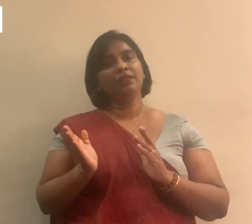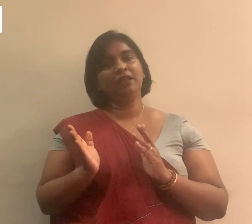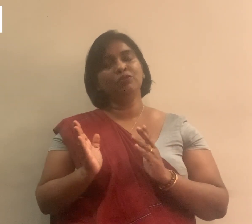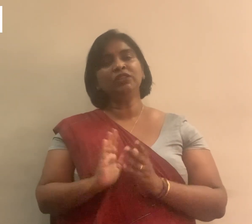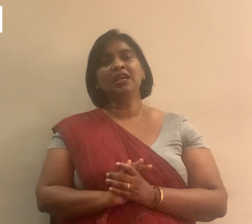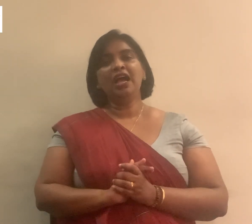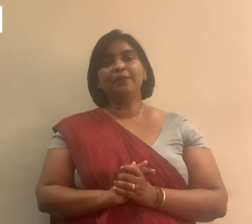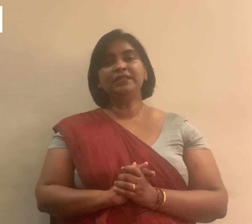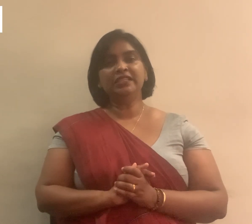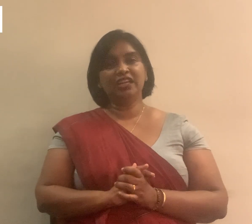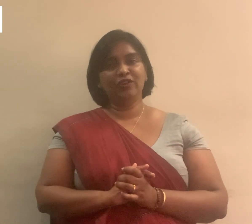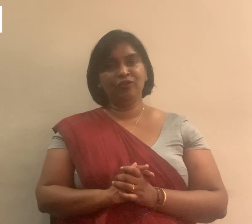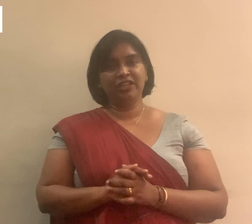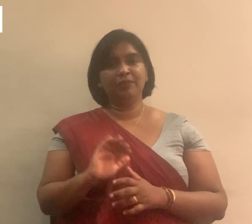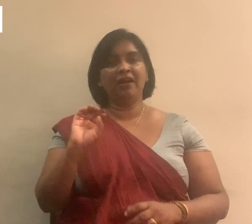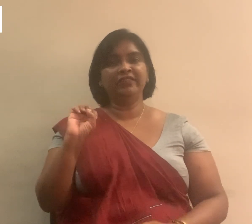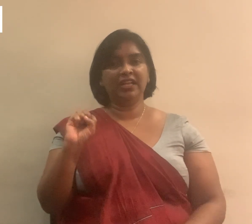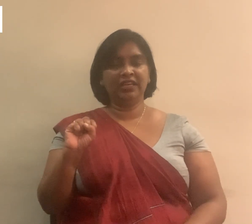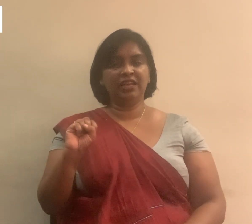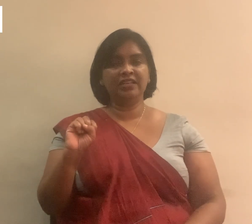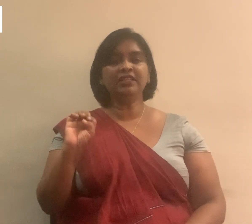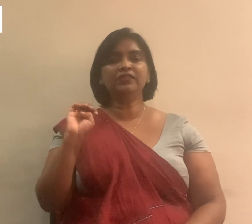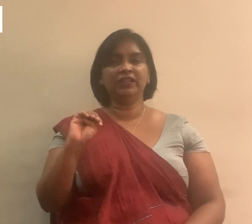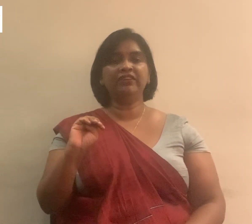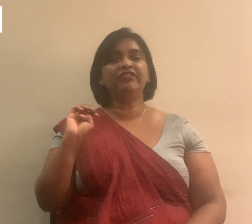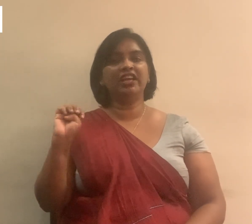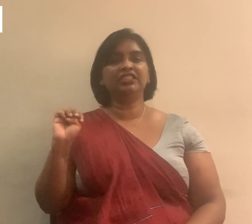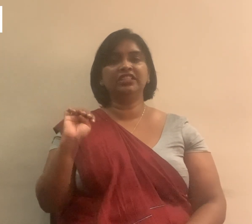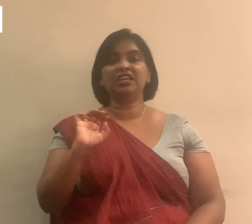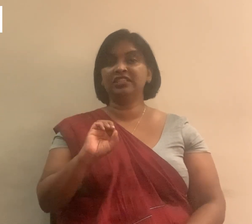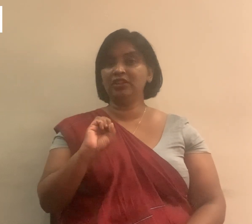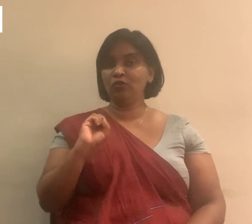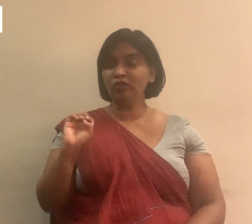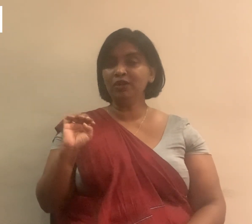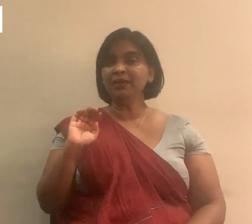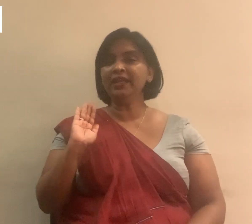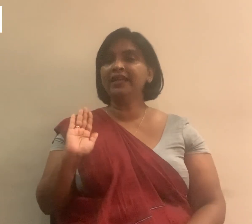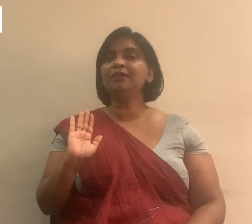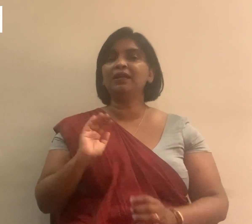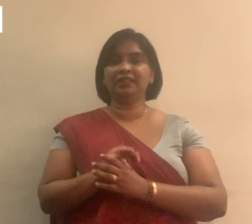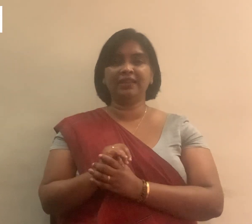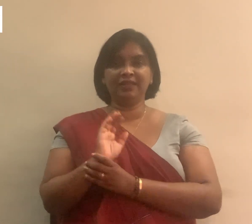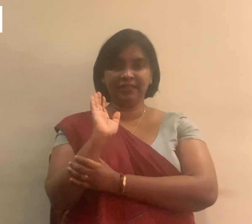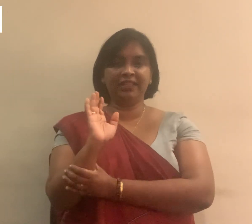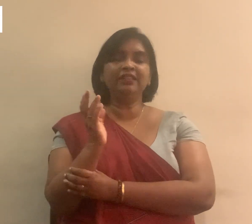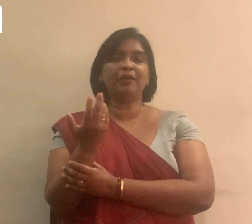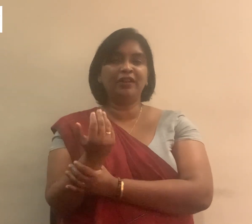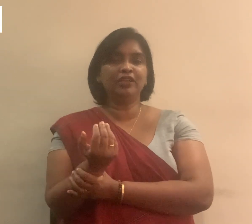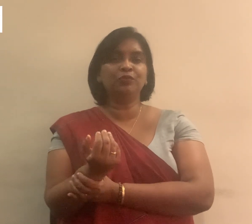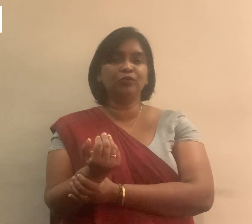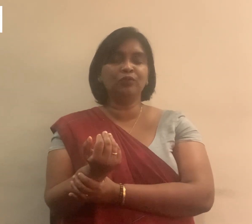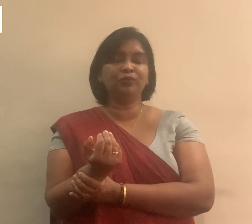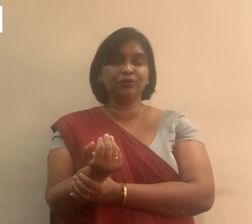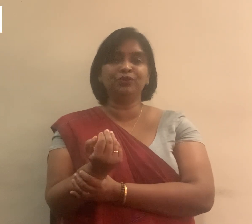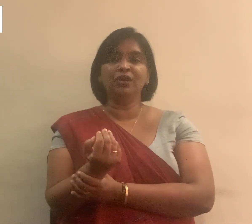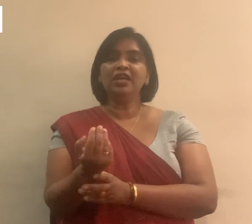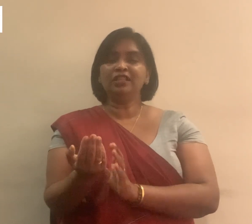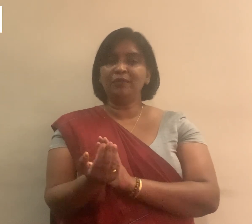නමුත් අපි සිංහල හෝඩියේදී භාවිතා කරන්නේ සර ව්‍යංජන අක්ෂර ඔක්කොම එකම අතයි. ඉතින් Tamanට පුරුදු, Tamanට